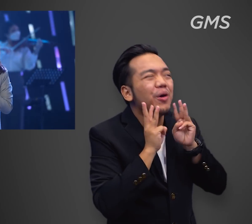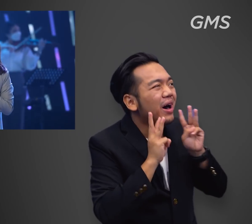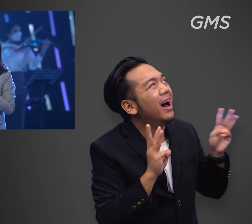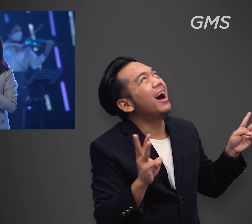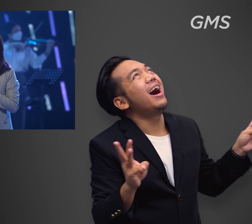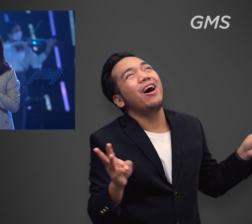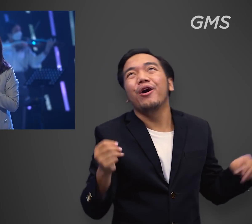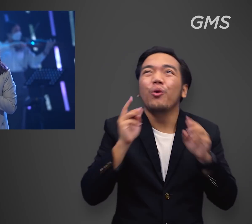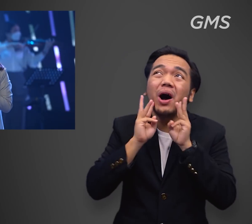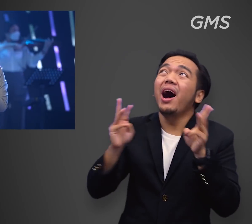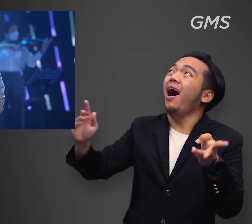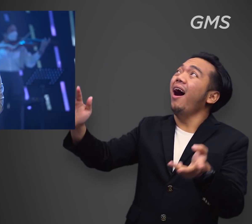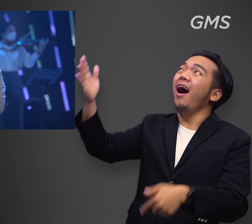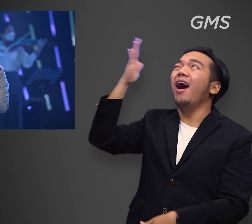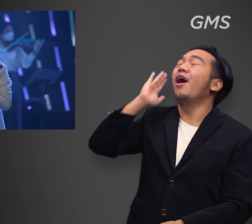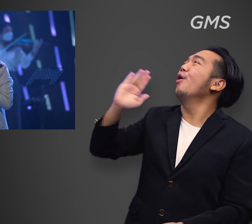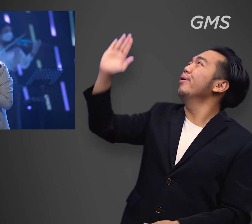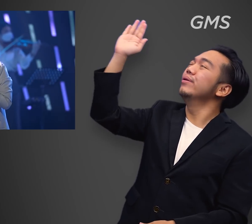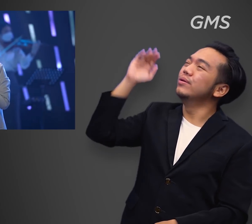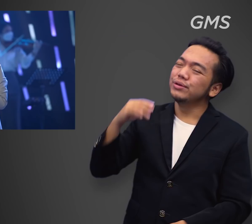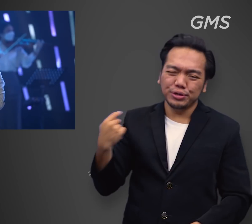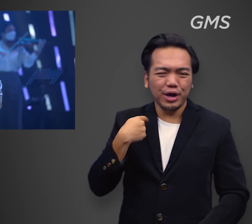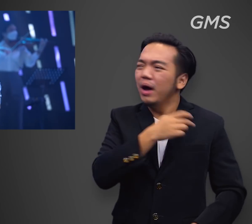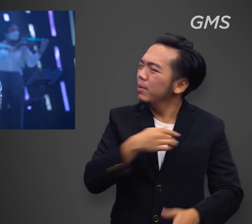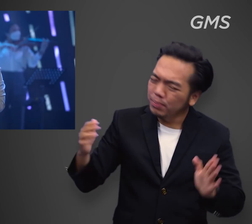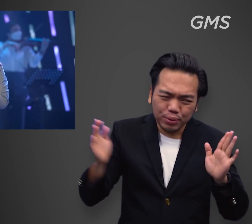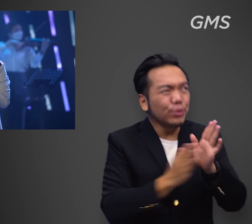sungguh kami memuji-Mu.